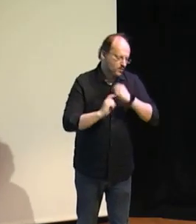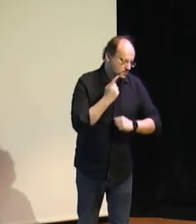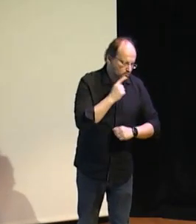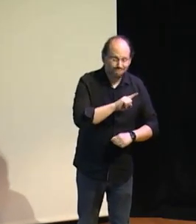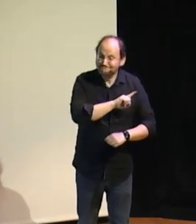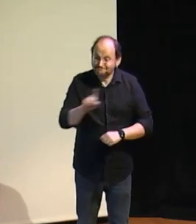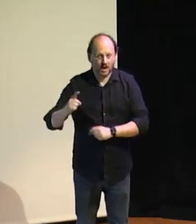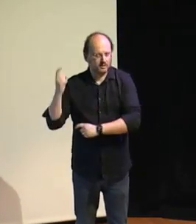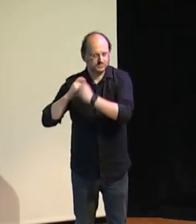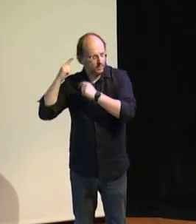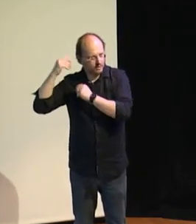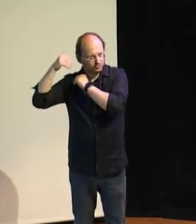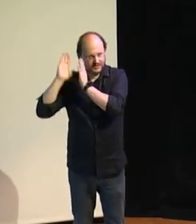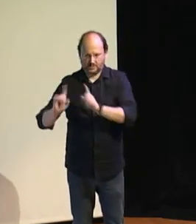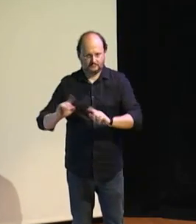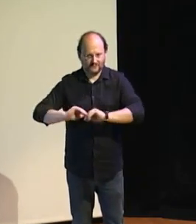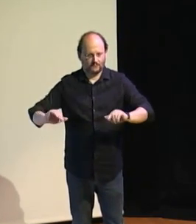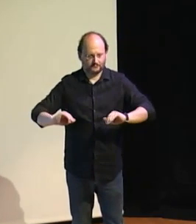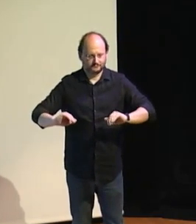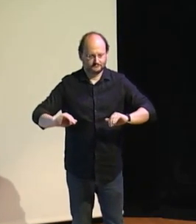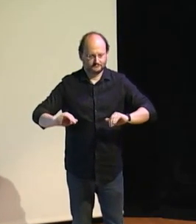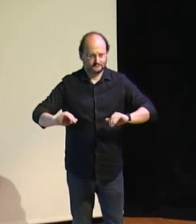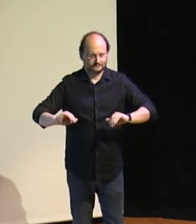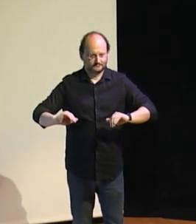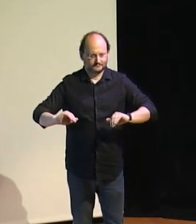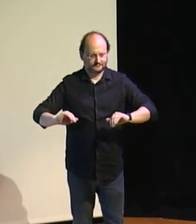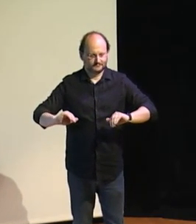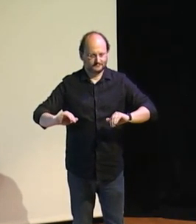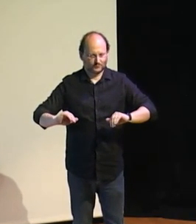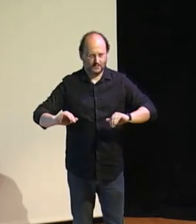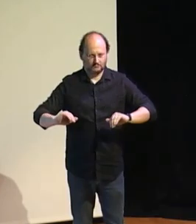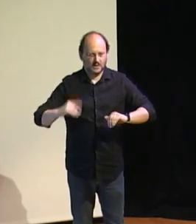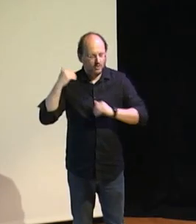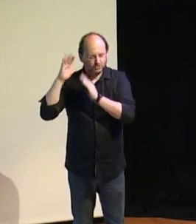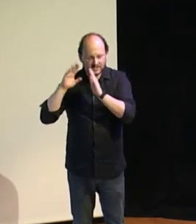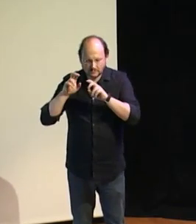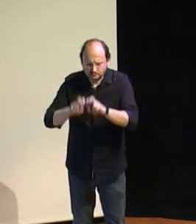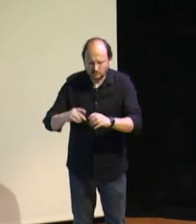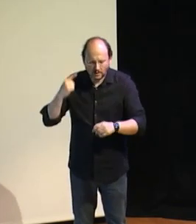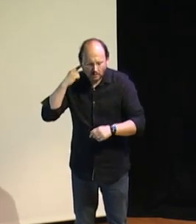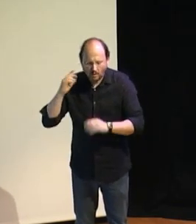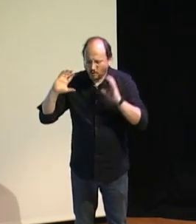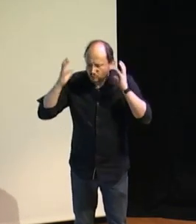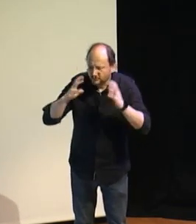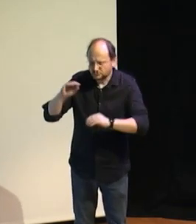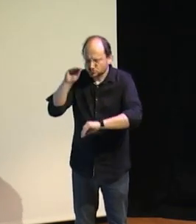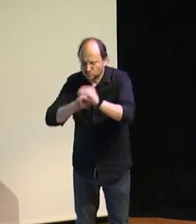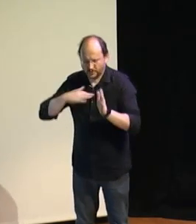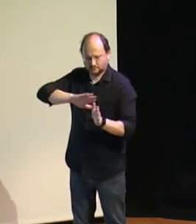Pour être un petit peu plus précis, il y a l'histoire des sourds et il y a l'histoire de la surdité. On est vraiment sur deux choses différentes. L'histoire